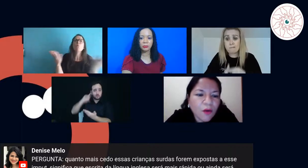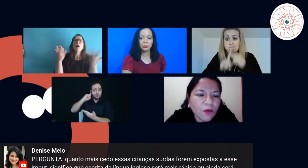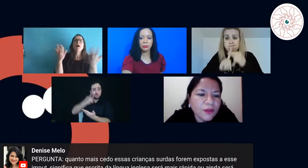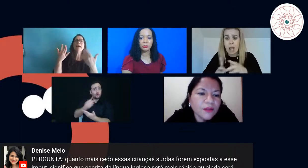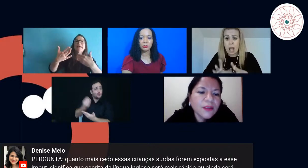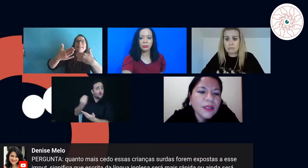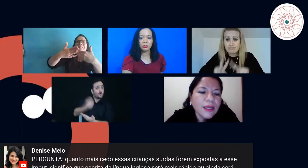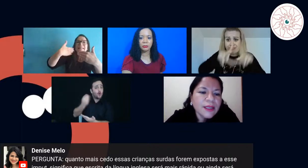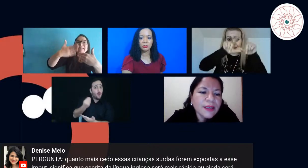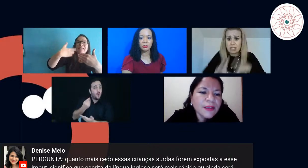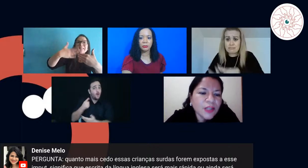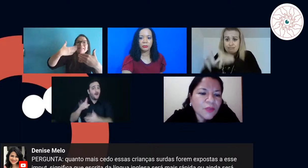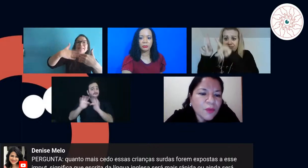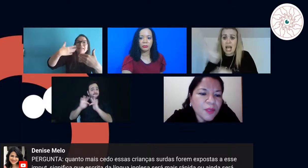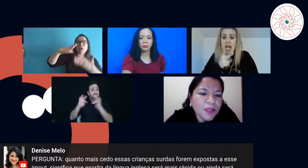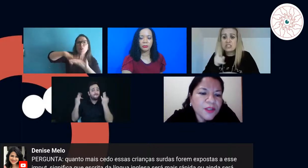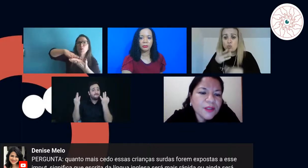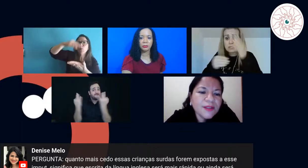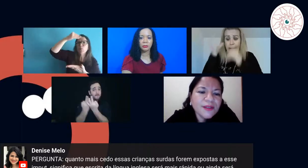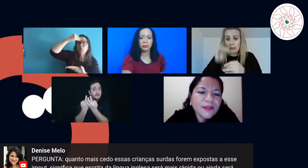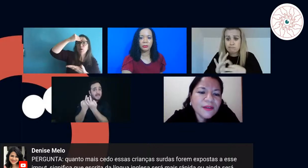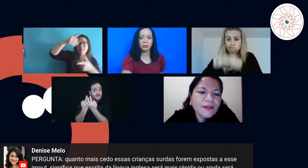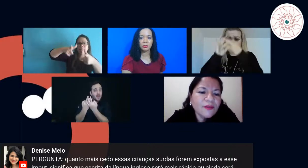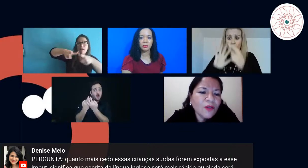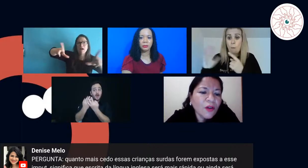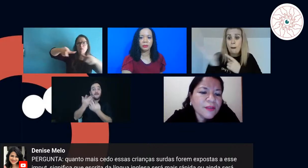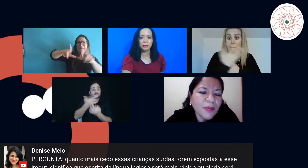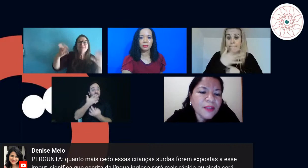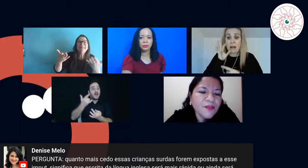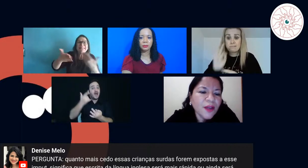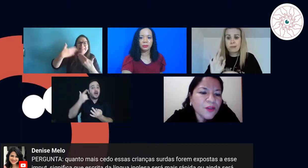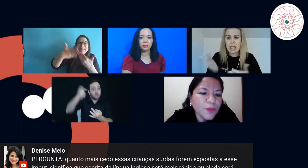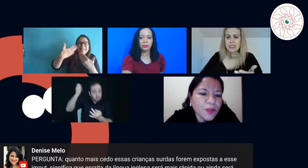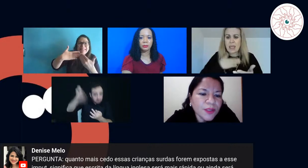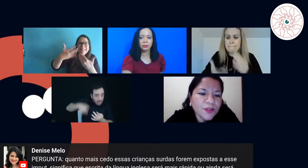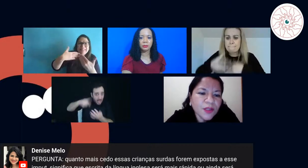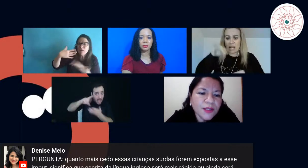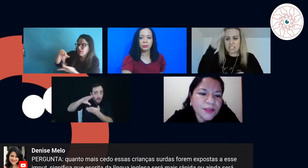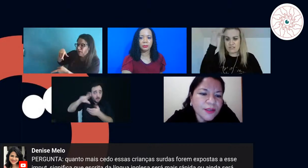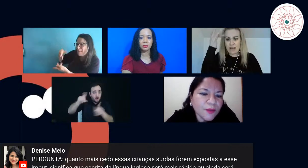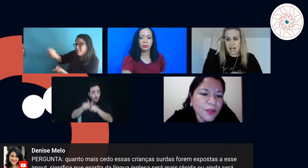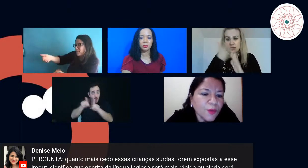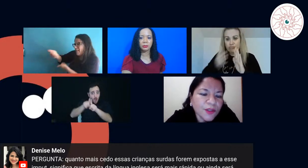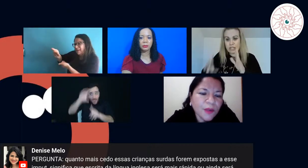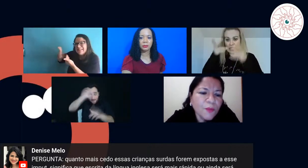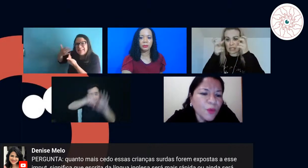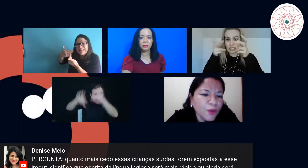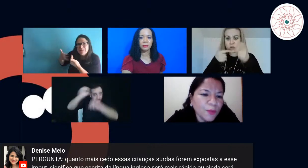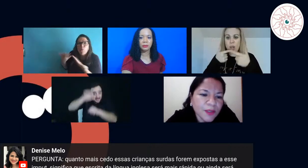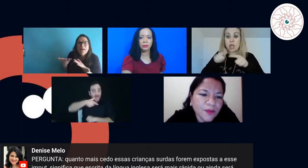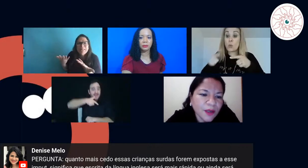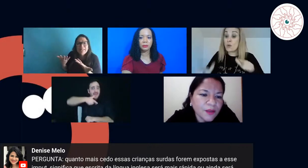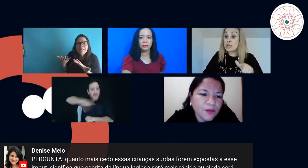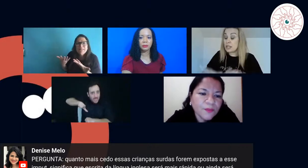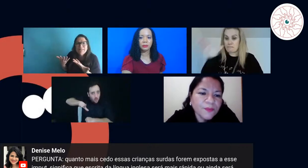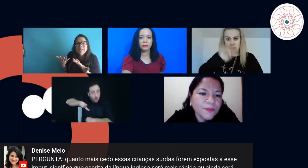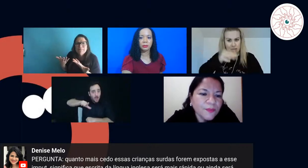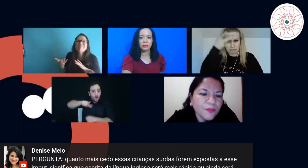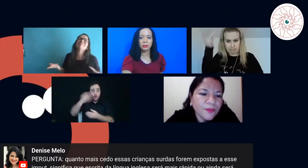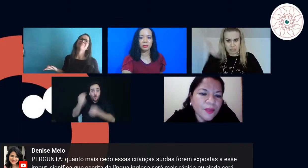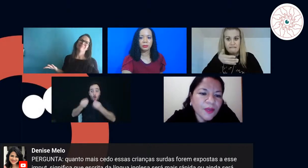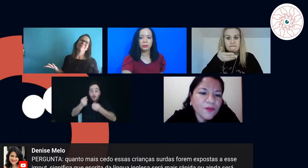aquisição da outra e estar num ambiente assim, torna-se mais fácil o processo de aquisição linguística. é muito mais